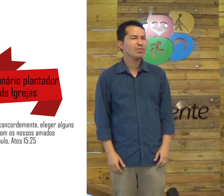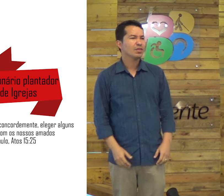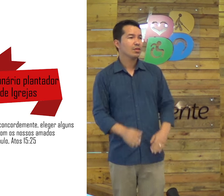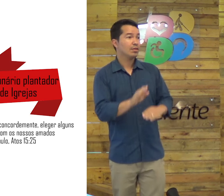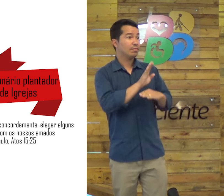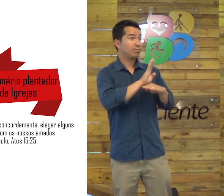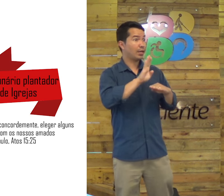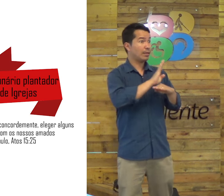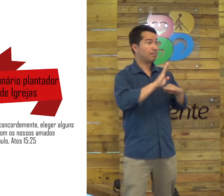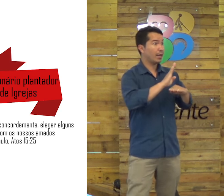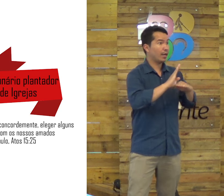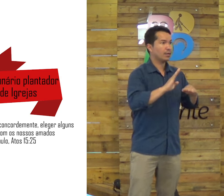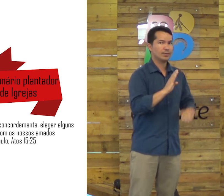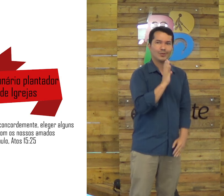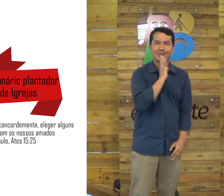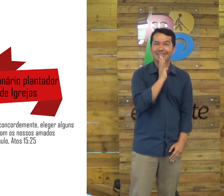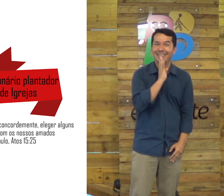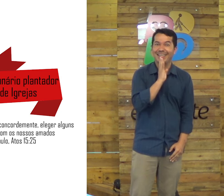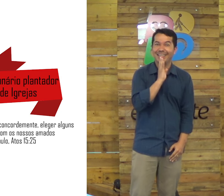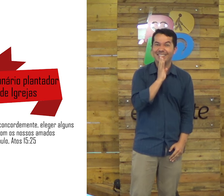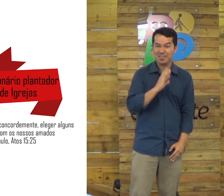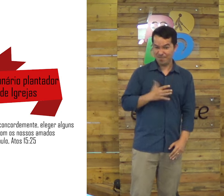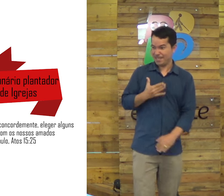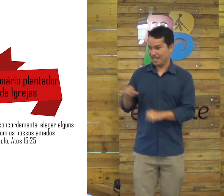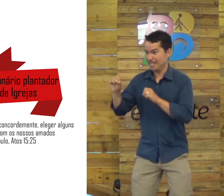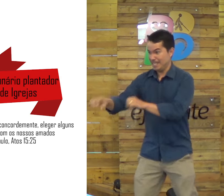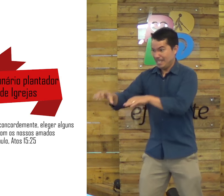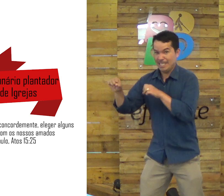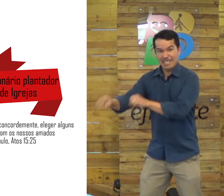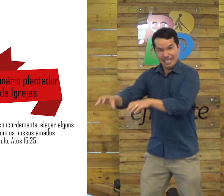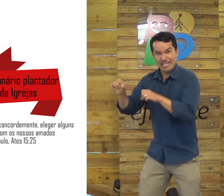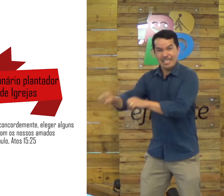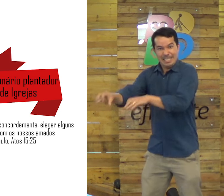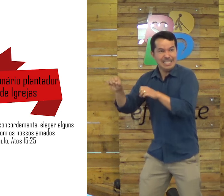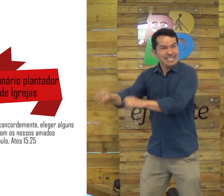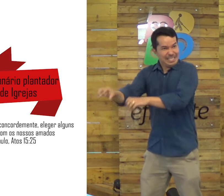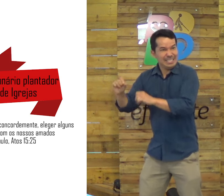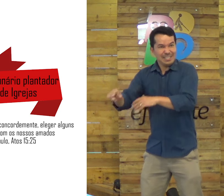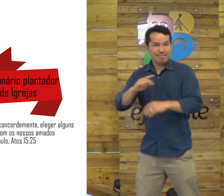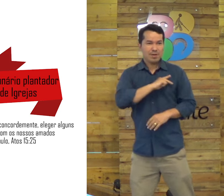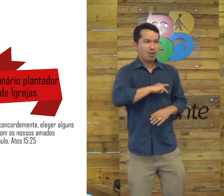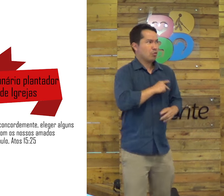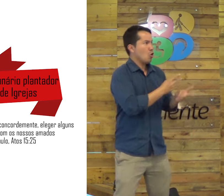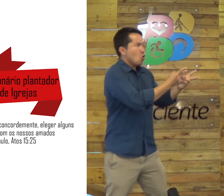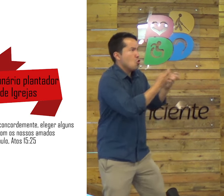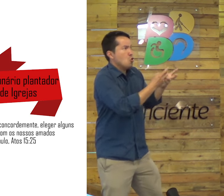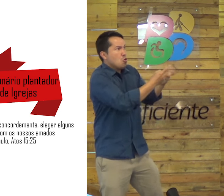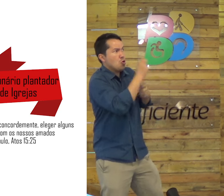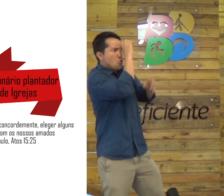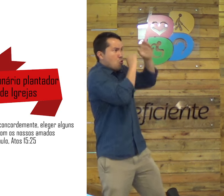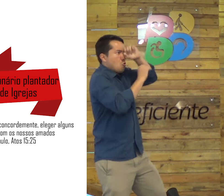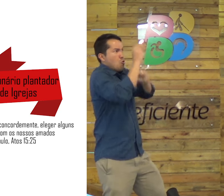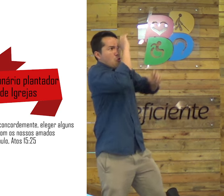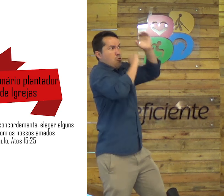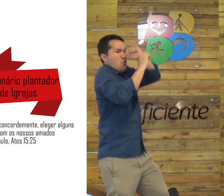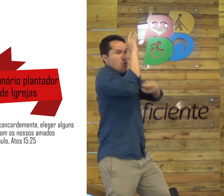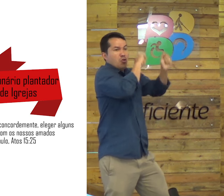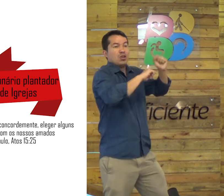vem a morte dela, quem sai perdendo é ela. Mas não, Bernabé quis ensinar a Paulo, e Paulo conseguiu